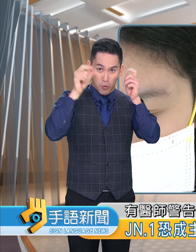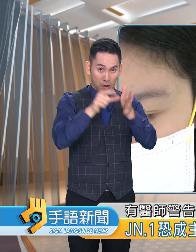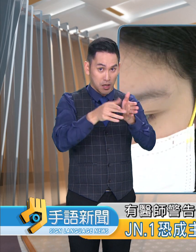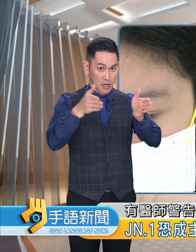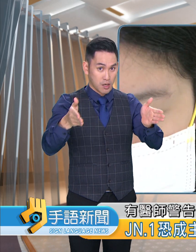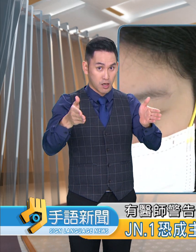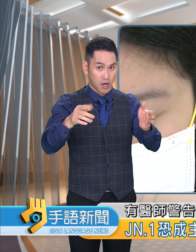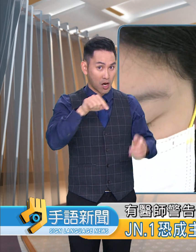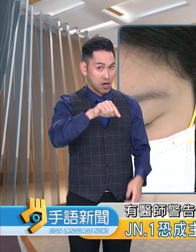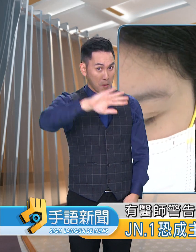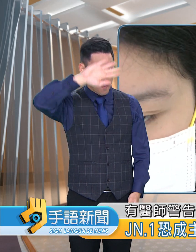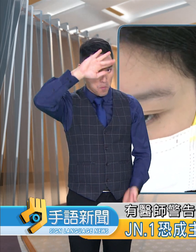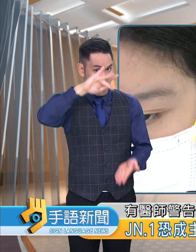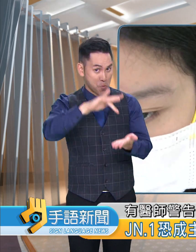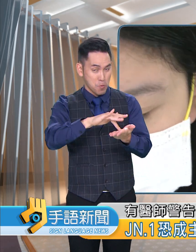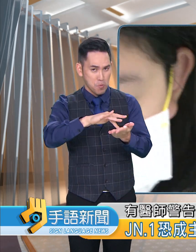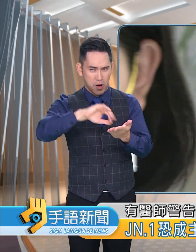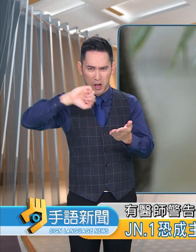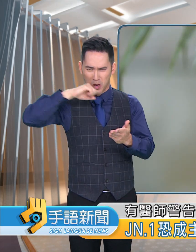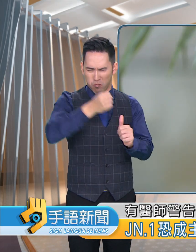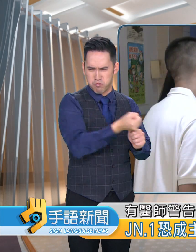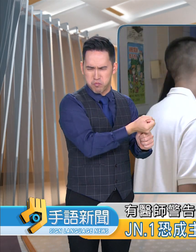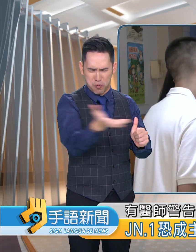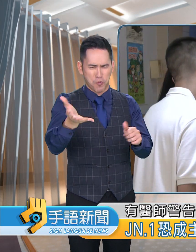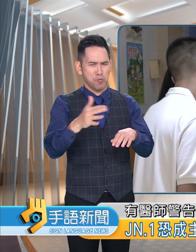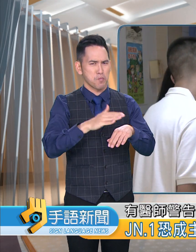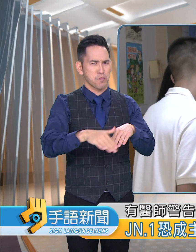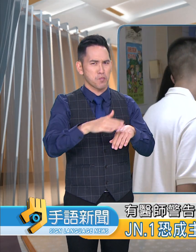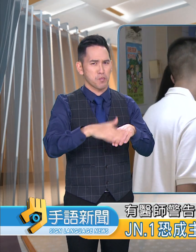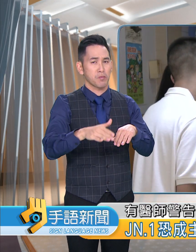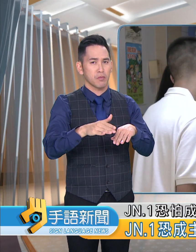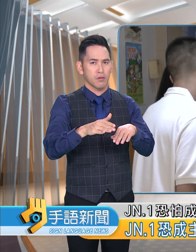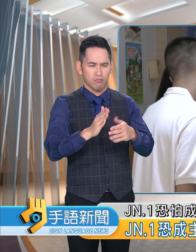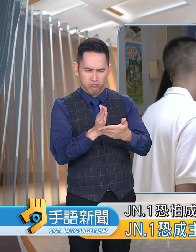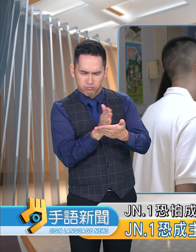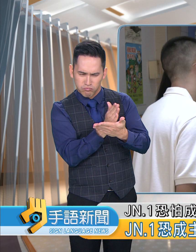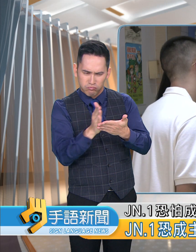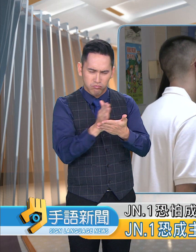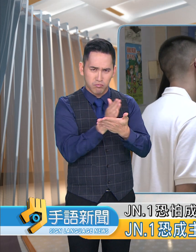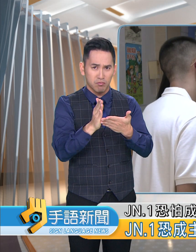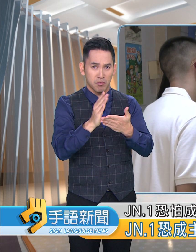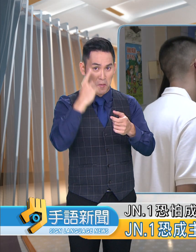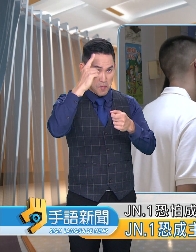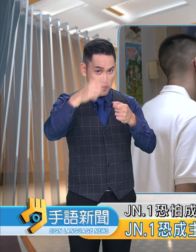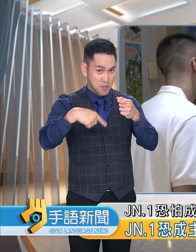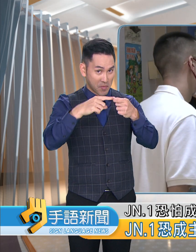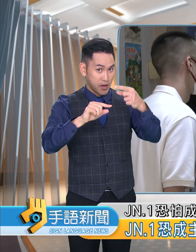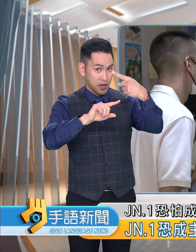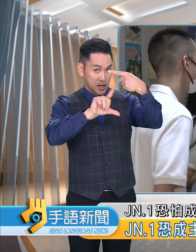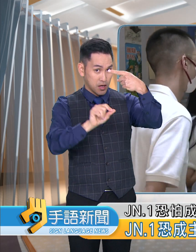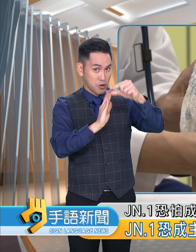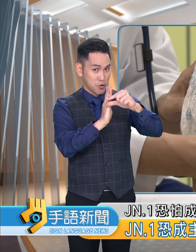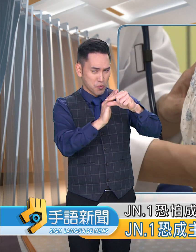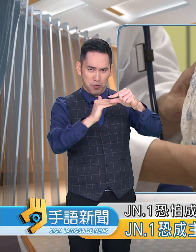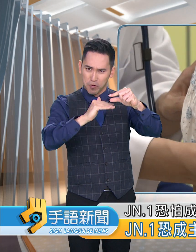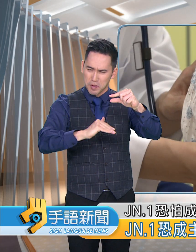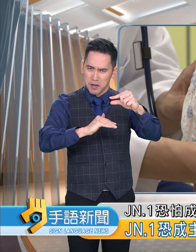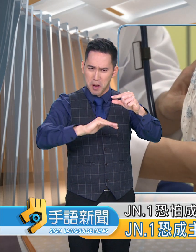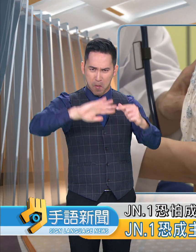告，台湾的农历春节可能逃不过 JN.1， 恐怕会成为下波的主流变异株，